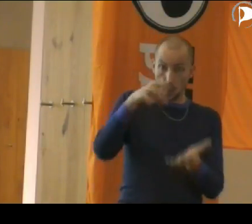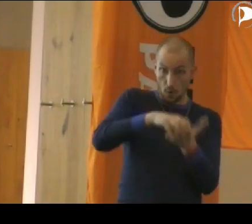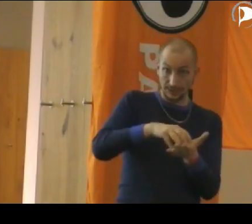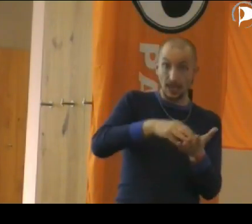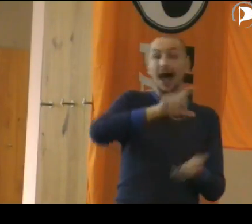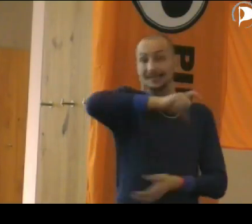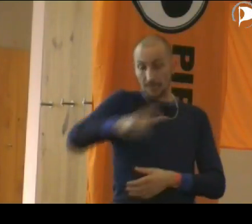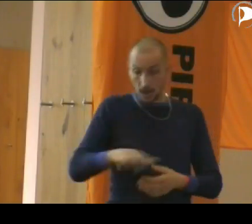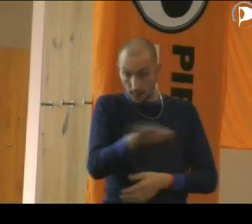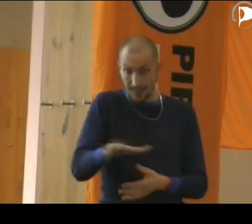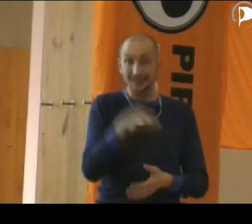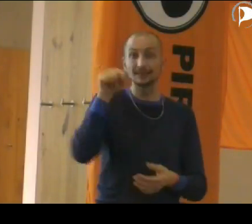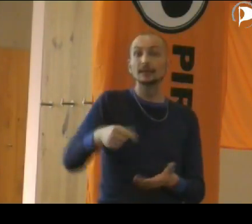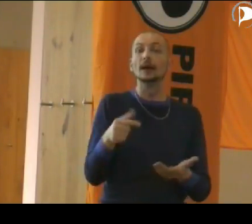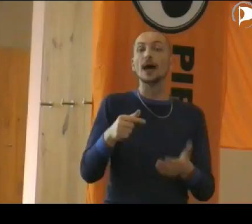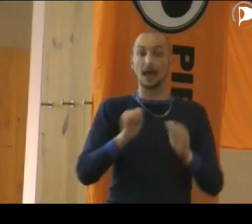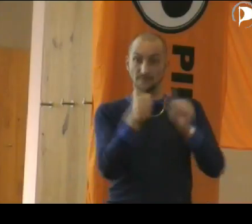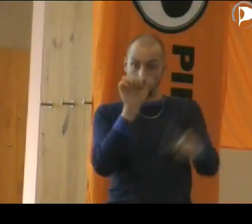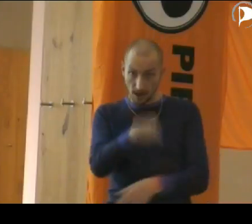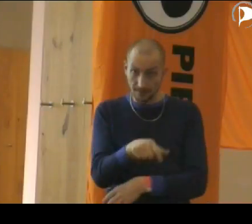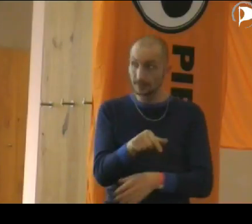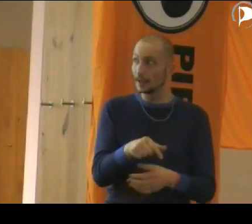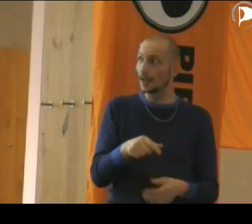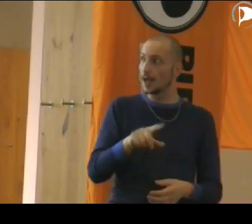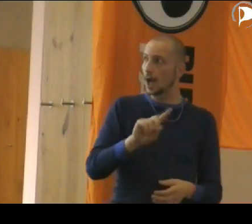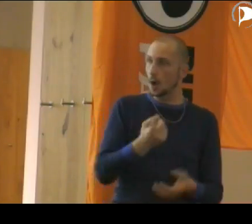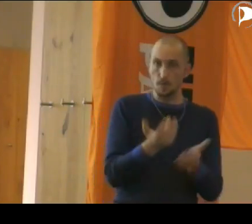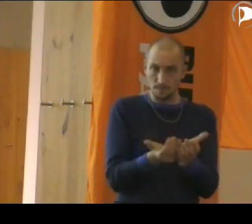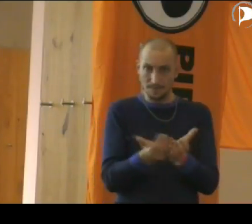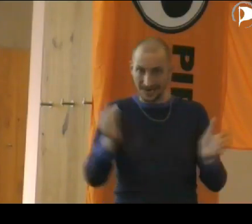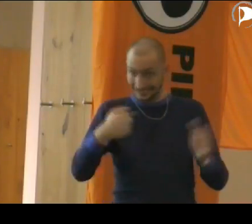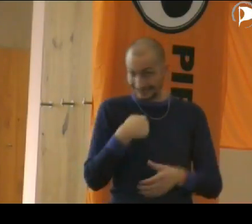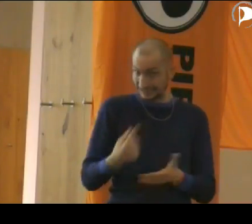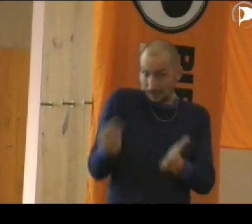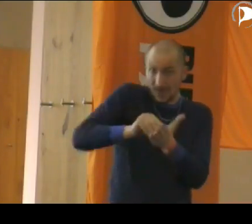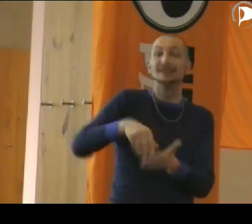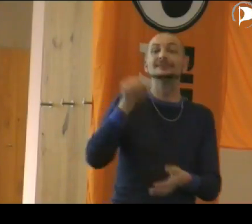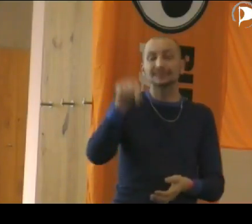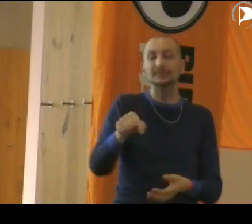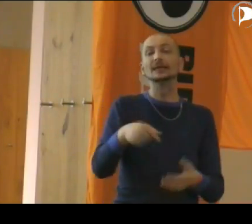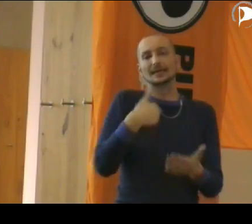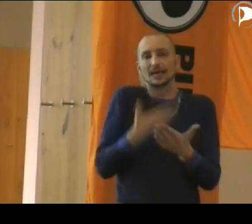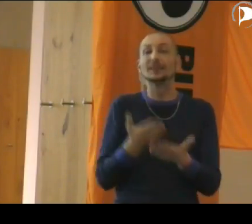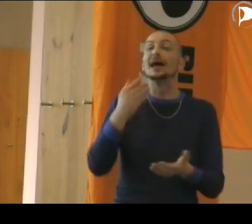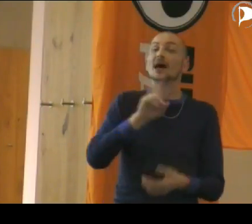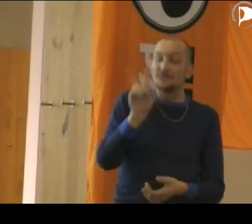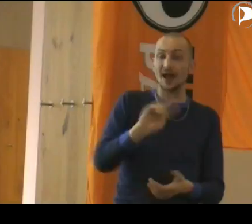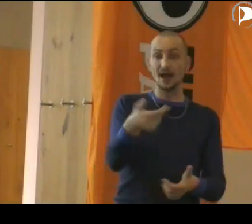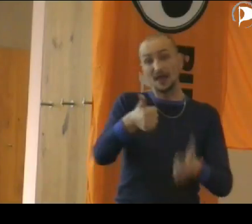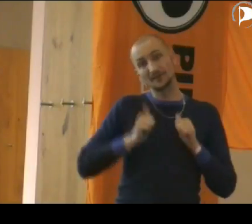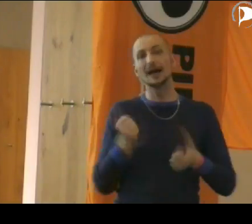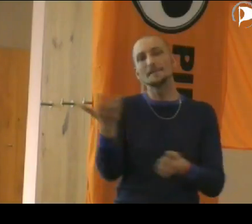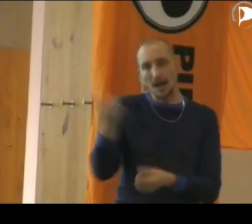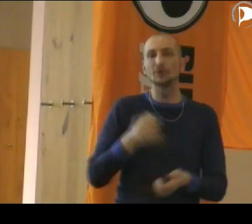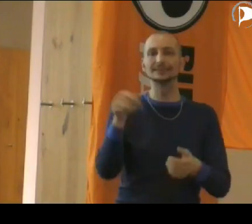könnten ist stehen bereit wie gesagt haben welche und durch drin gewesen bin jede hilfe ist notwendig und zwar willkommen